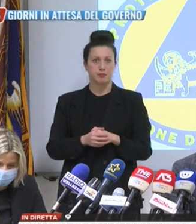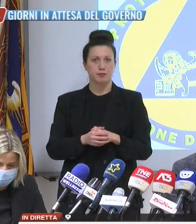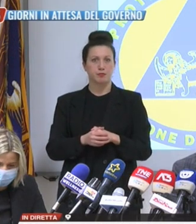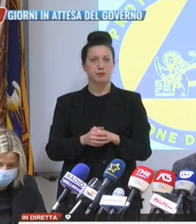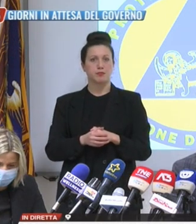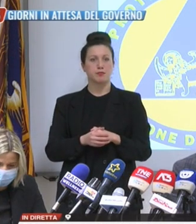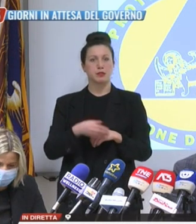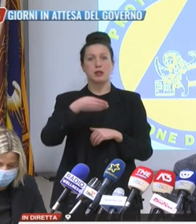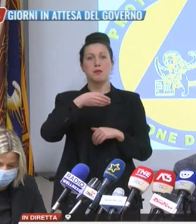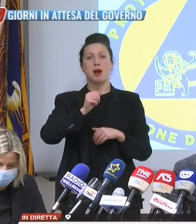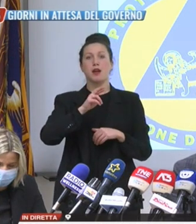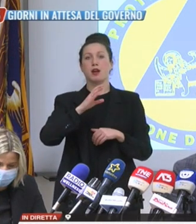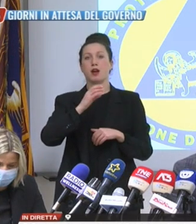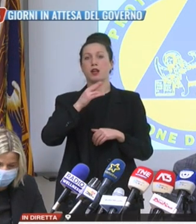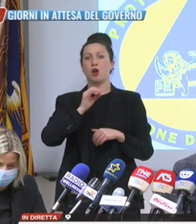Marchiori, Media Nord-Est.